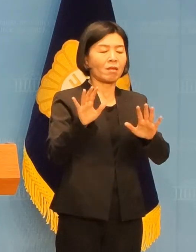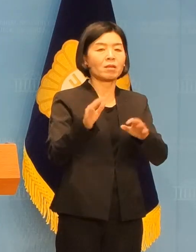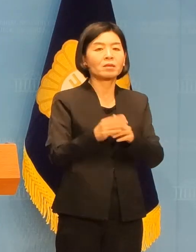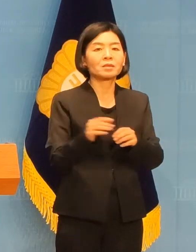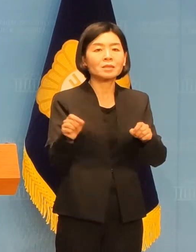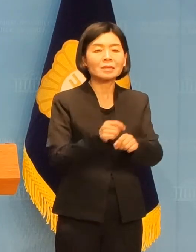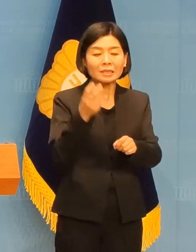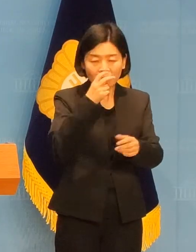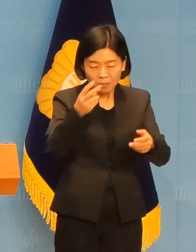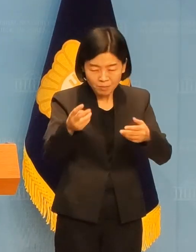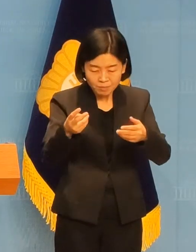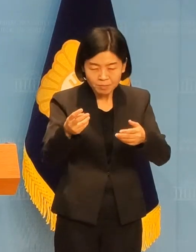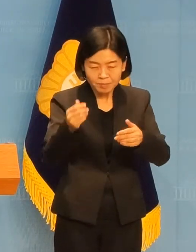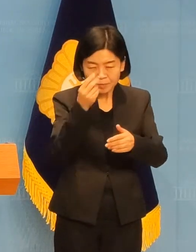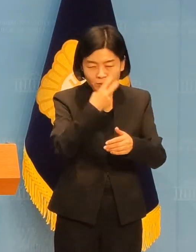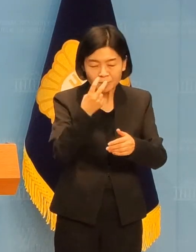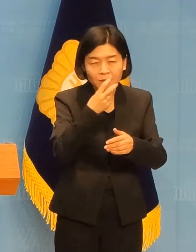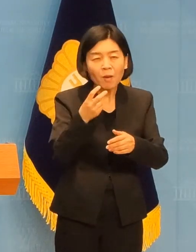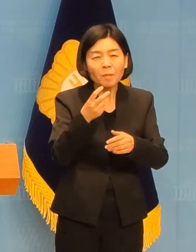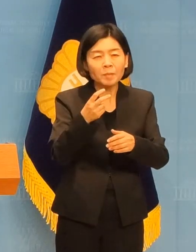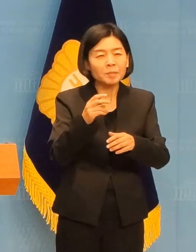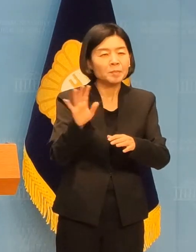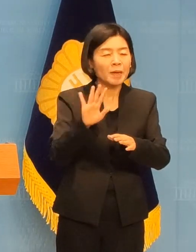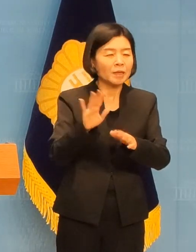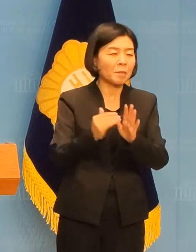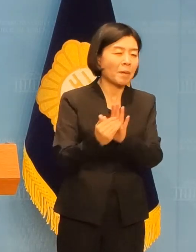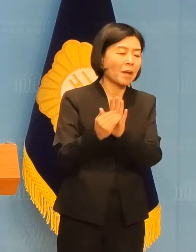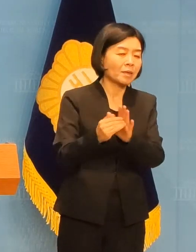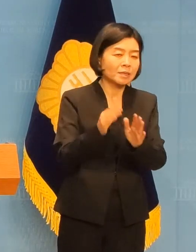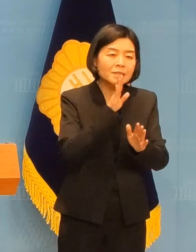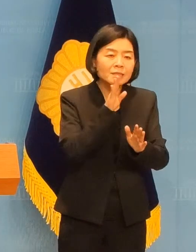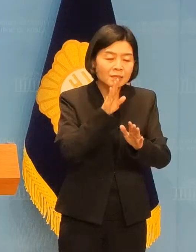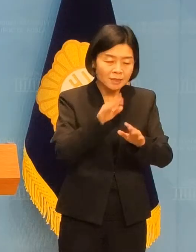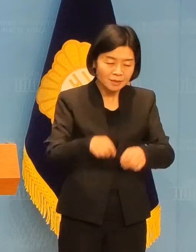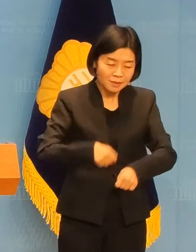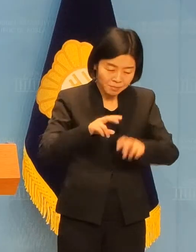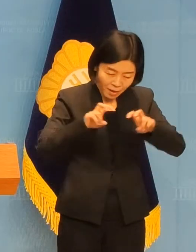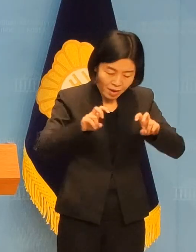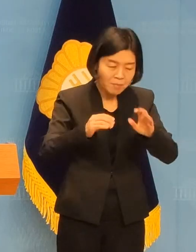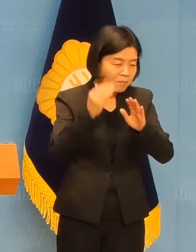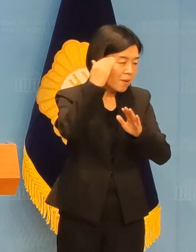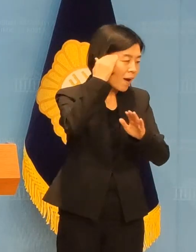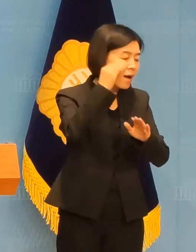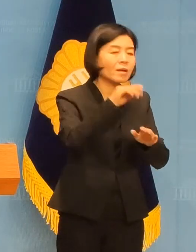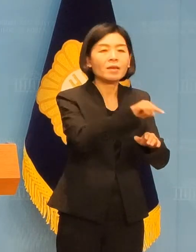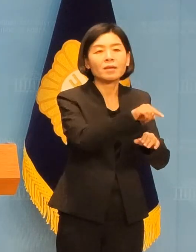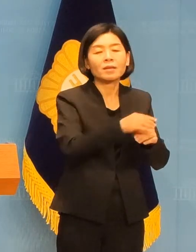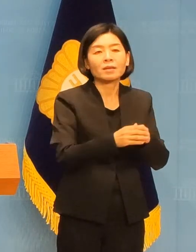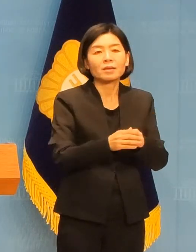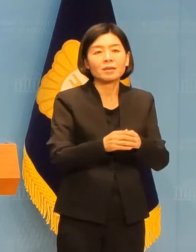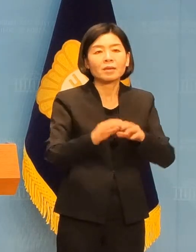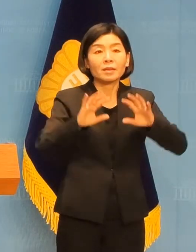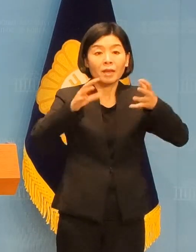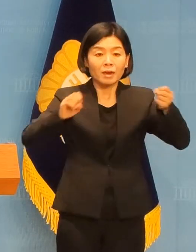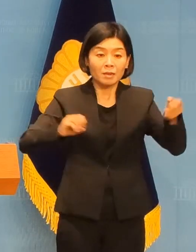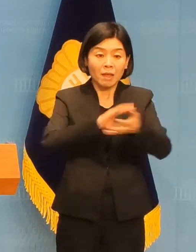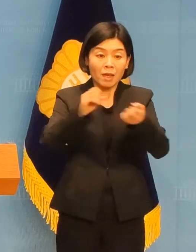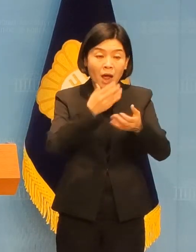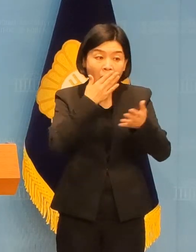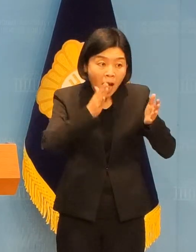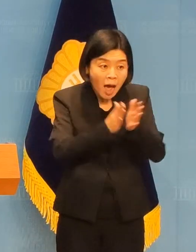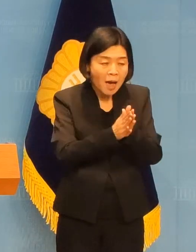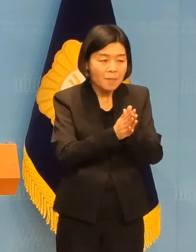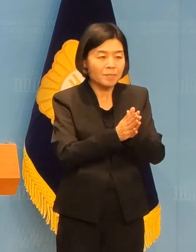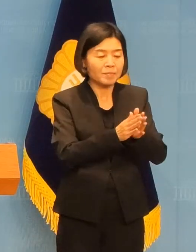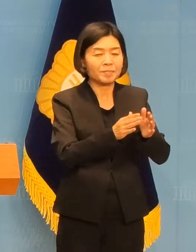특검 조사와 진상 파악 방해에만 몰두했습니다. 내란 동조 세력이라는 비판을